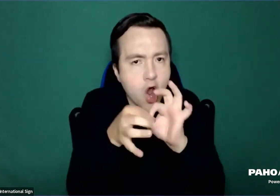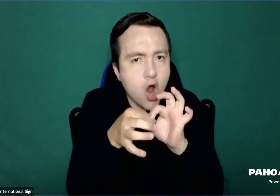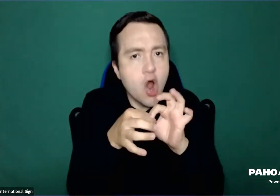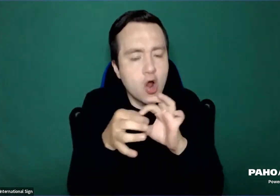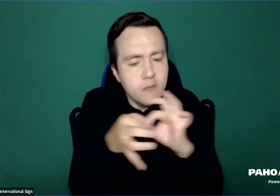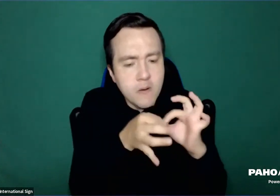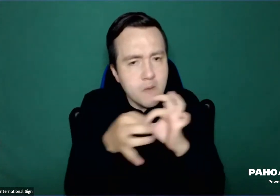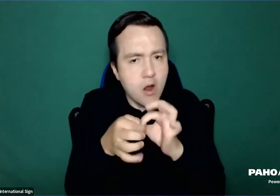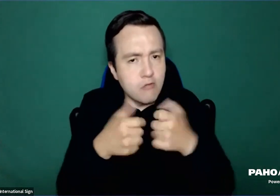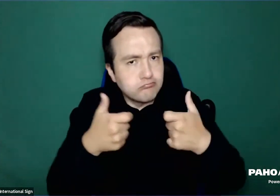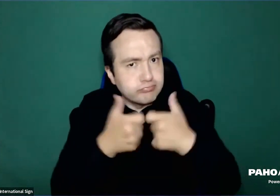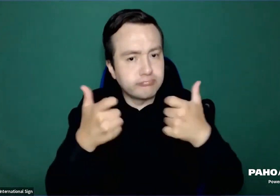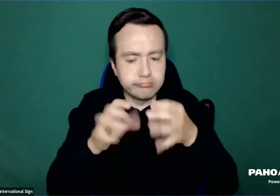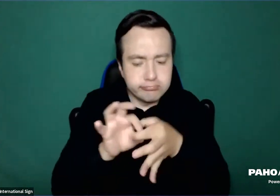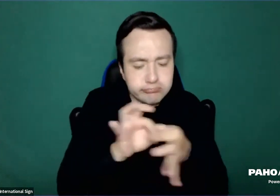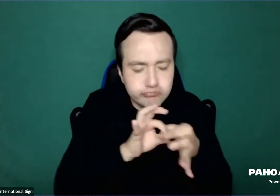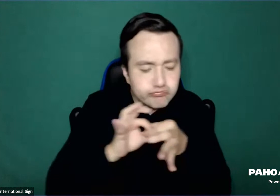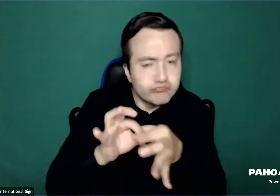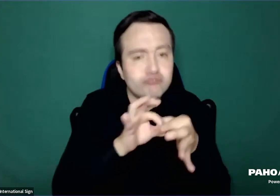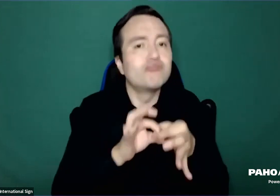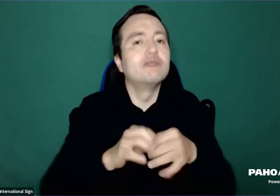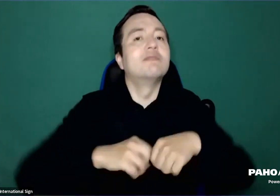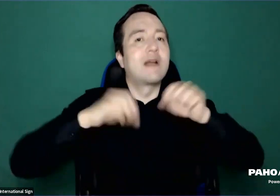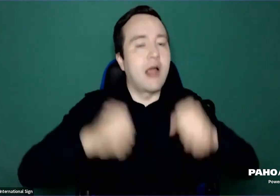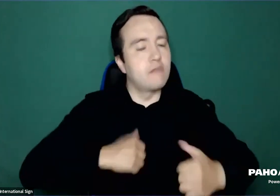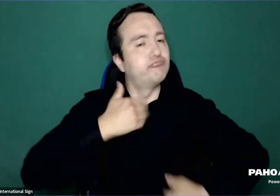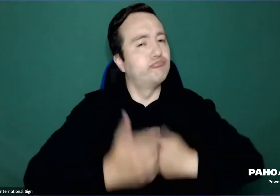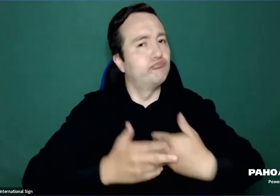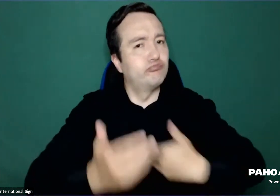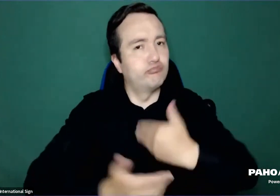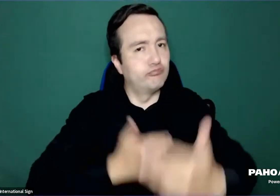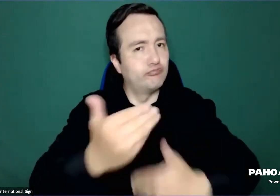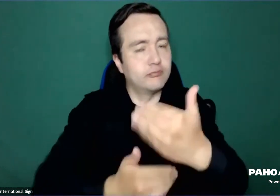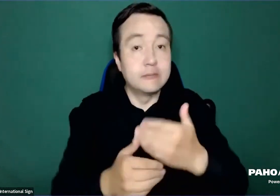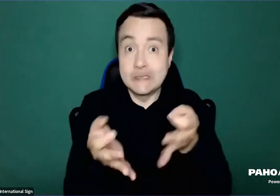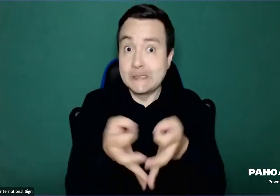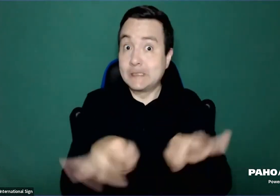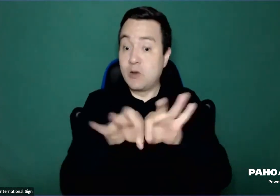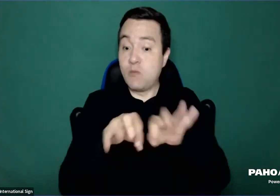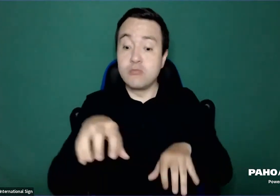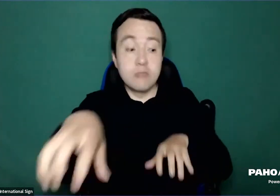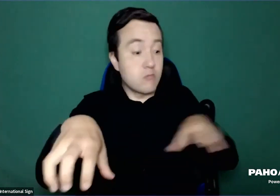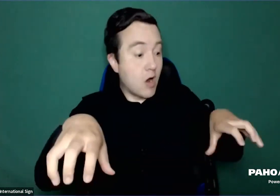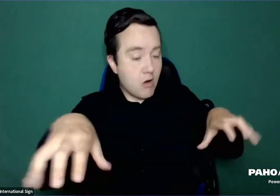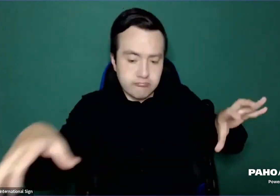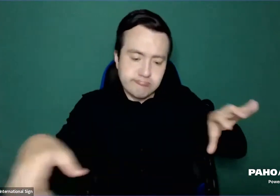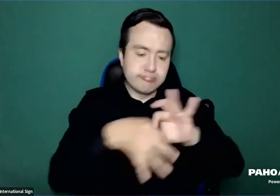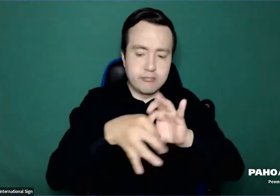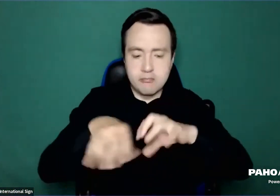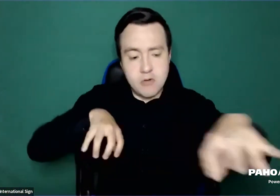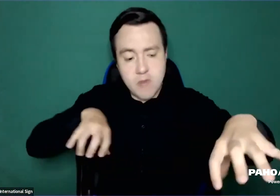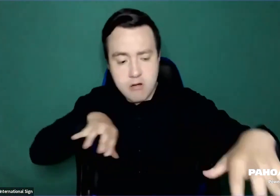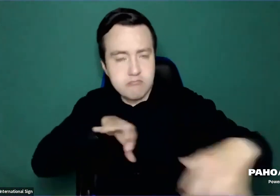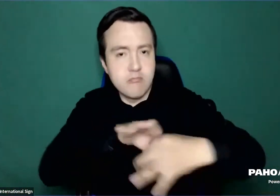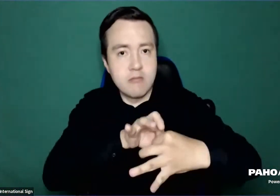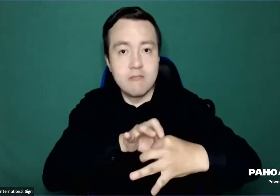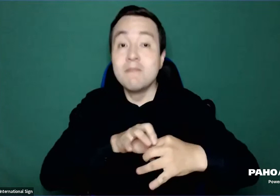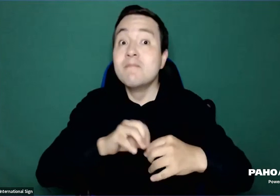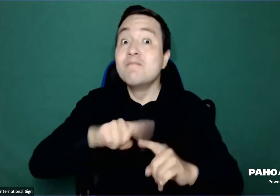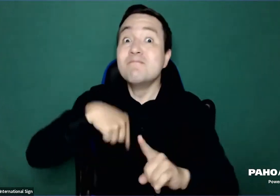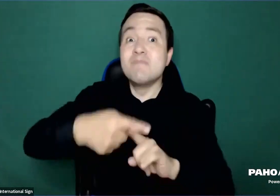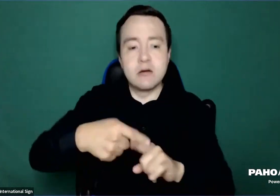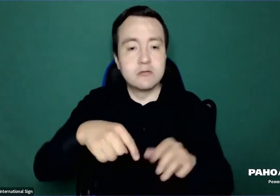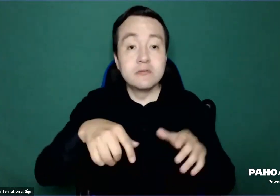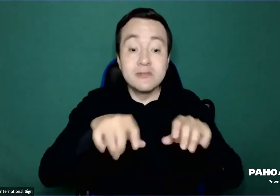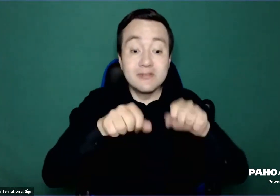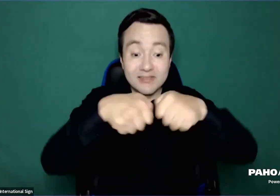saúde pública, promover a ação intersetorial, fortalecer a governança de los sistemas de saúde,